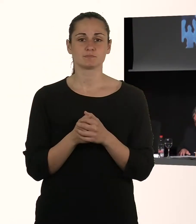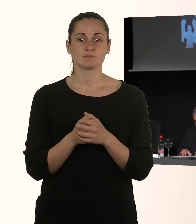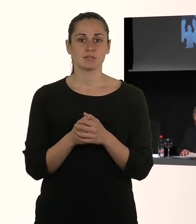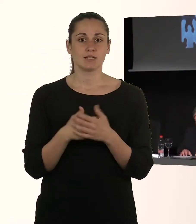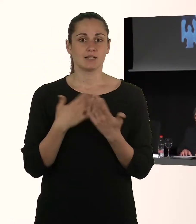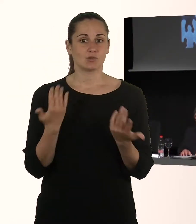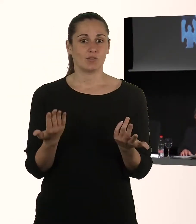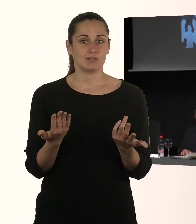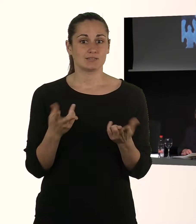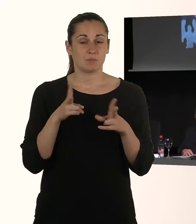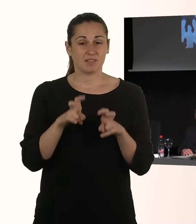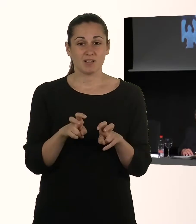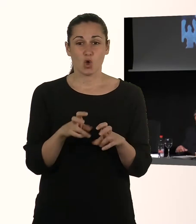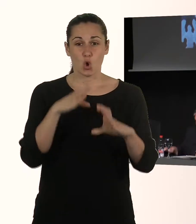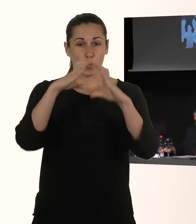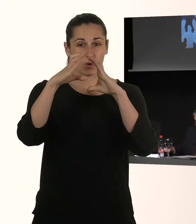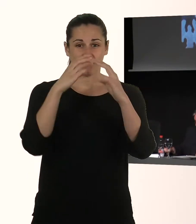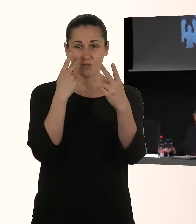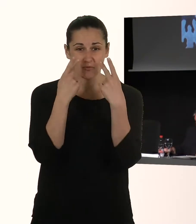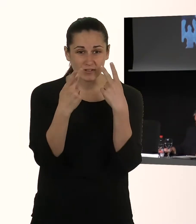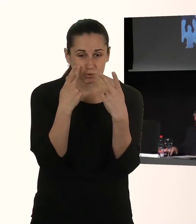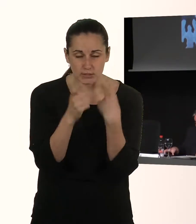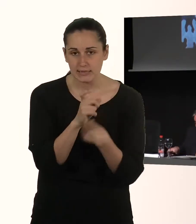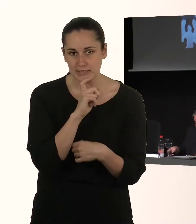la comunicación visual es difícil, ¿vale?